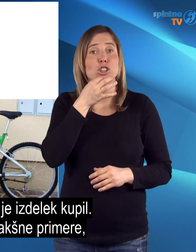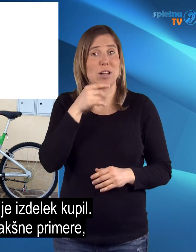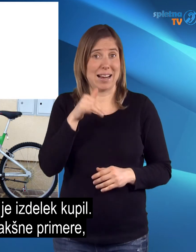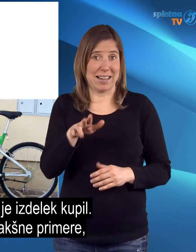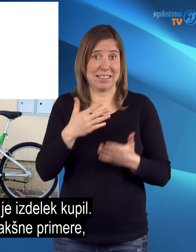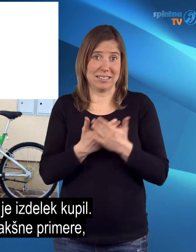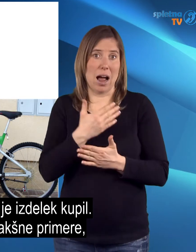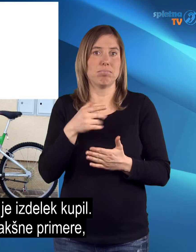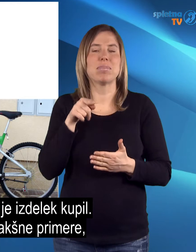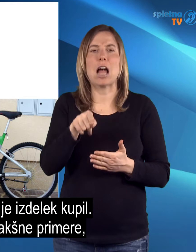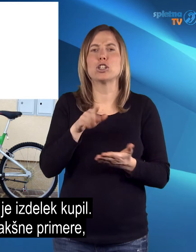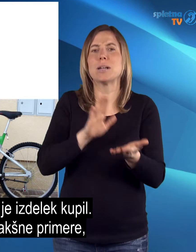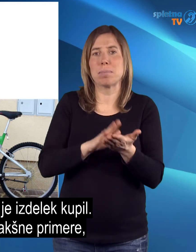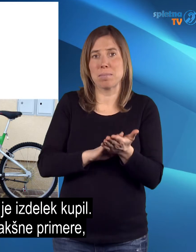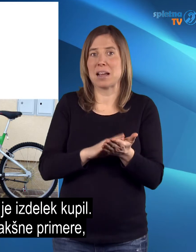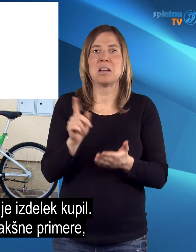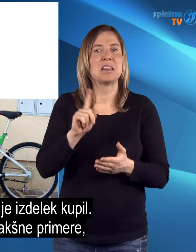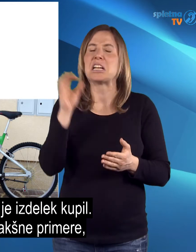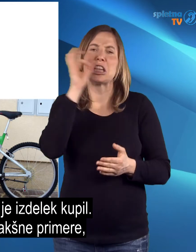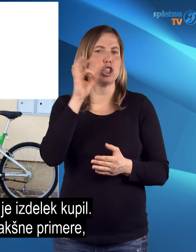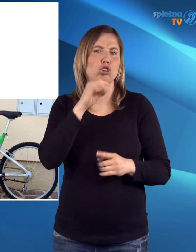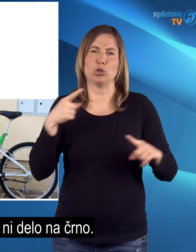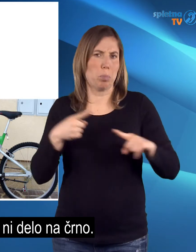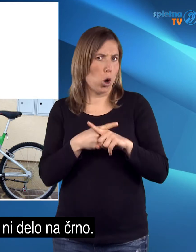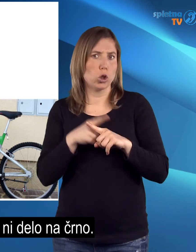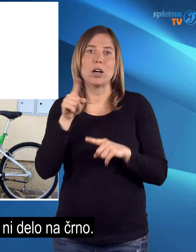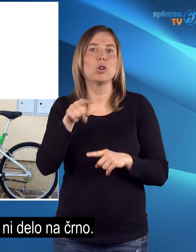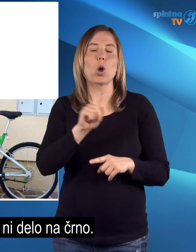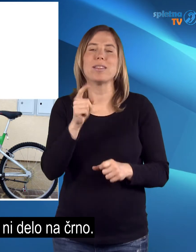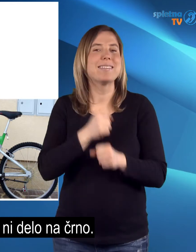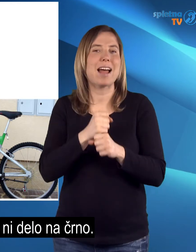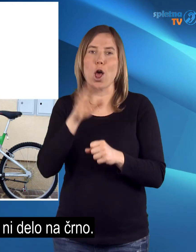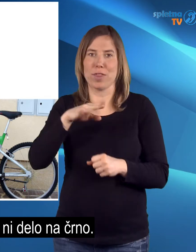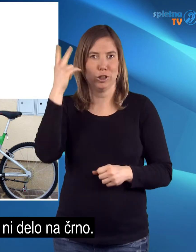Če gre torej za takšne primere, ni nič sporno in to ni delo na črno.